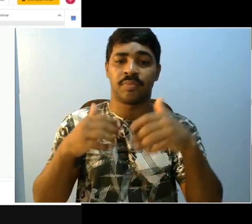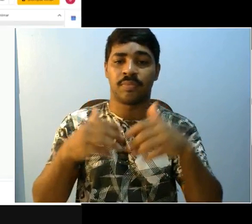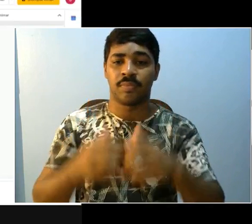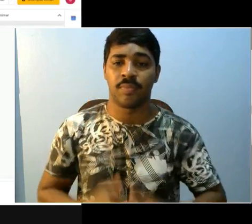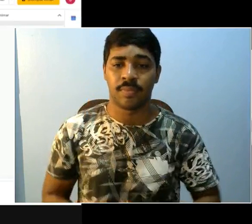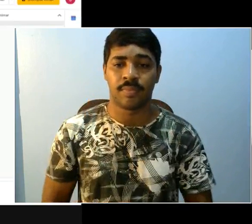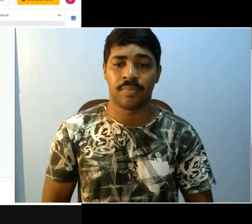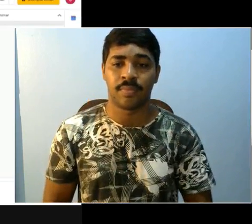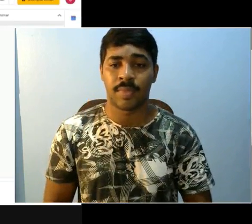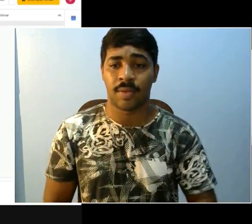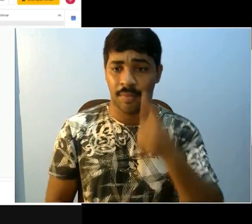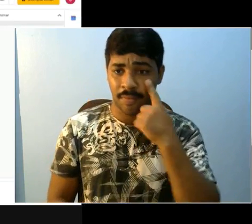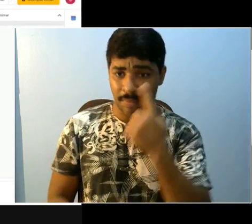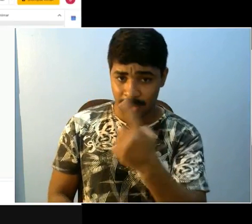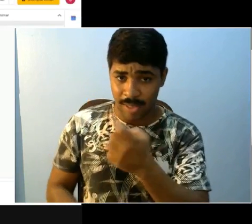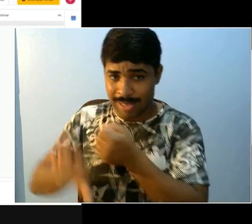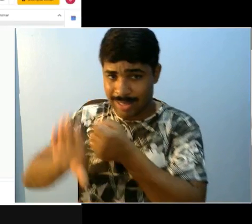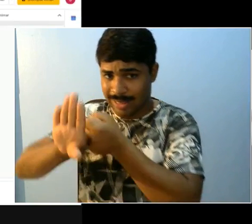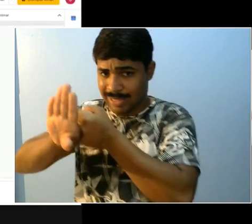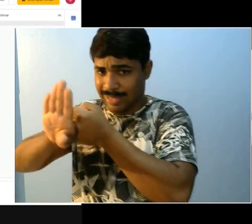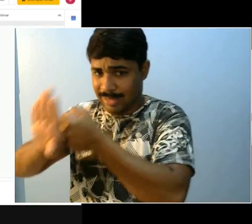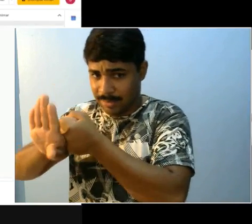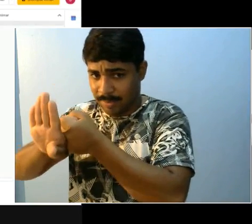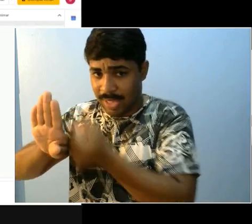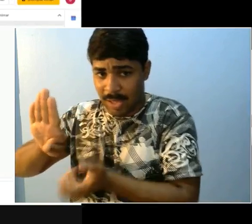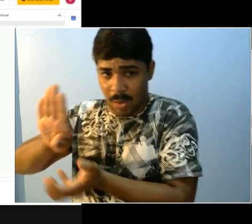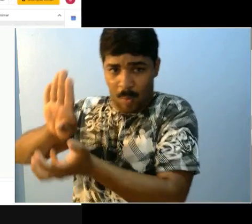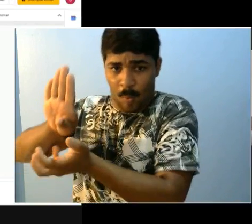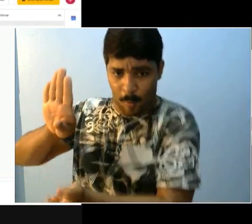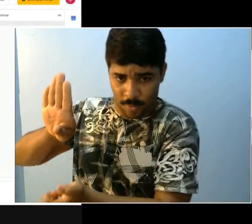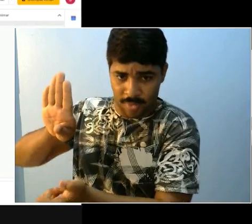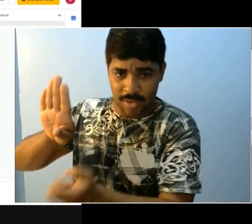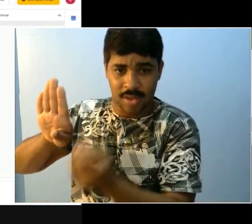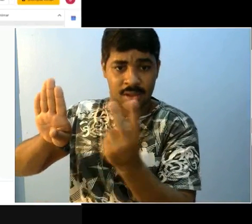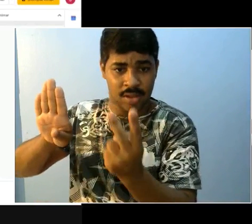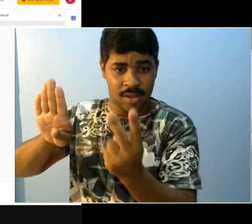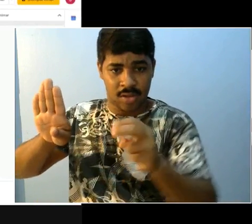Tem que ver se essa força F é menor,